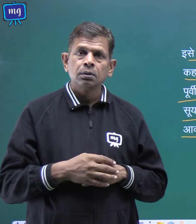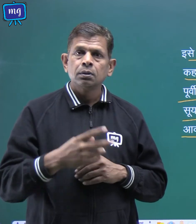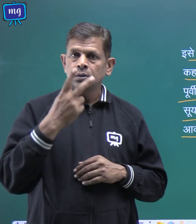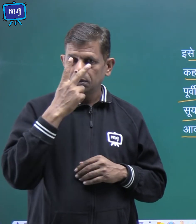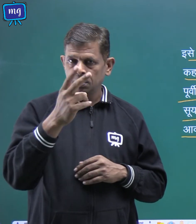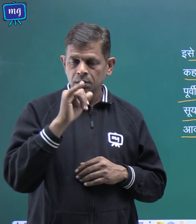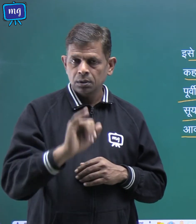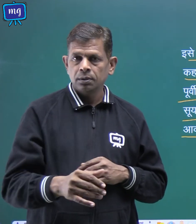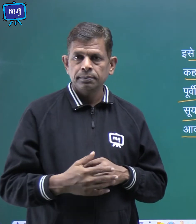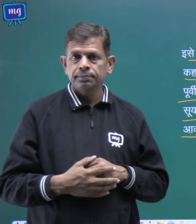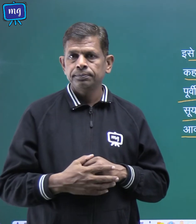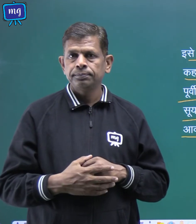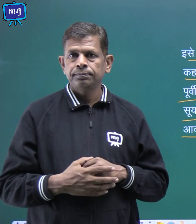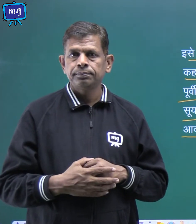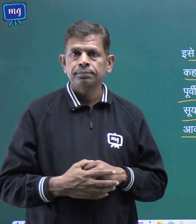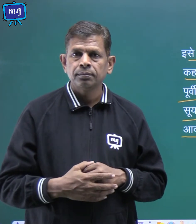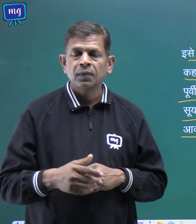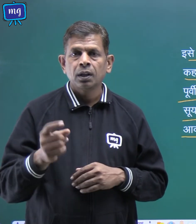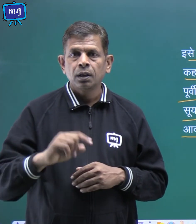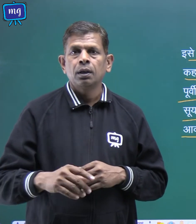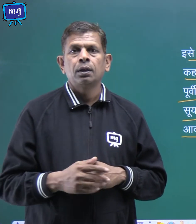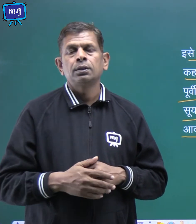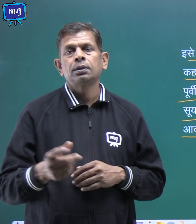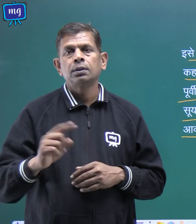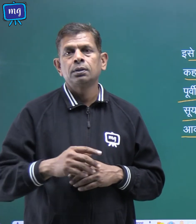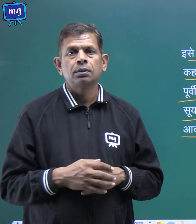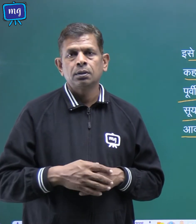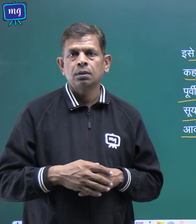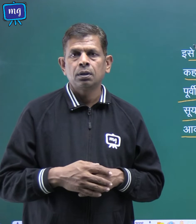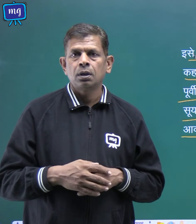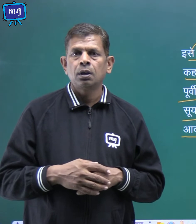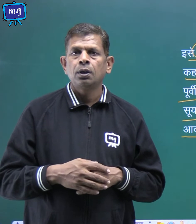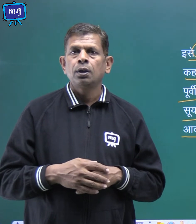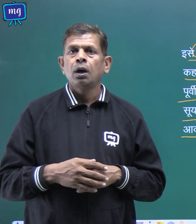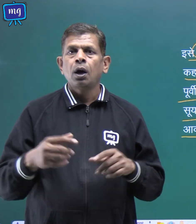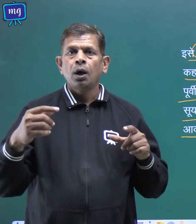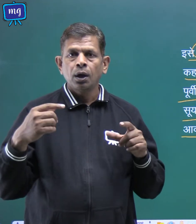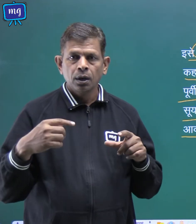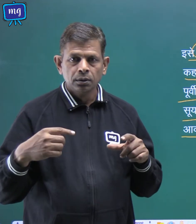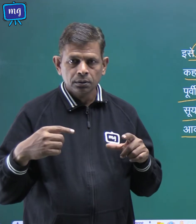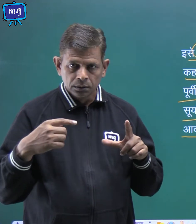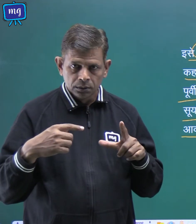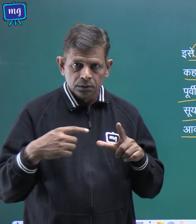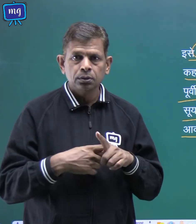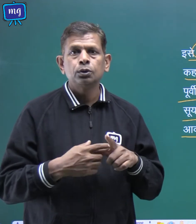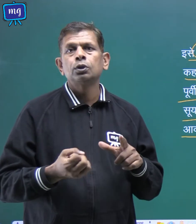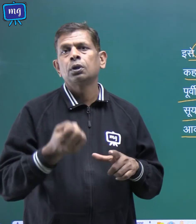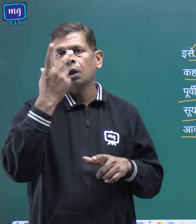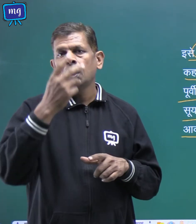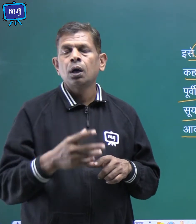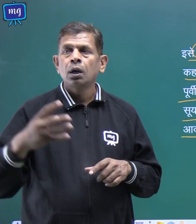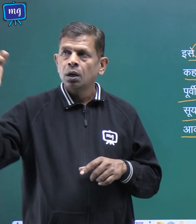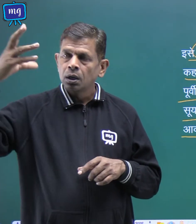दिखाई देता है। इसीलिए इसे प्रभात तारा या सांध्य तारा